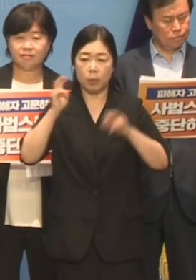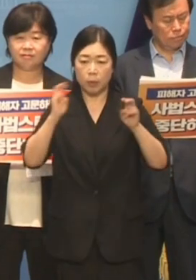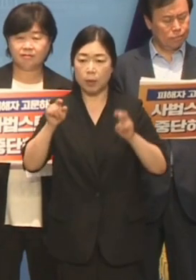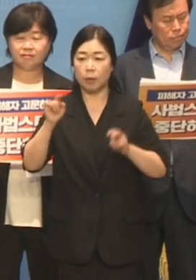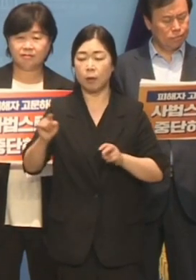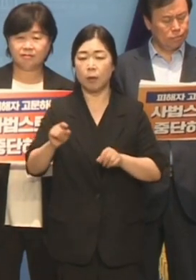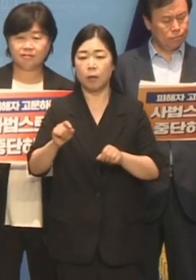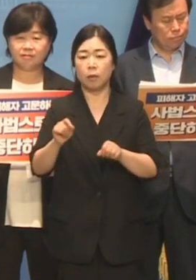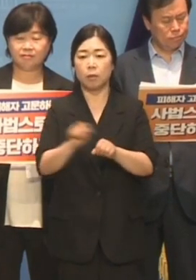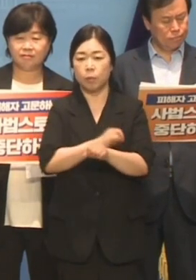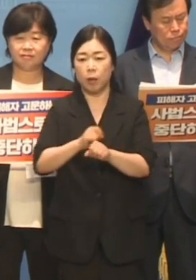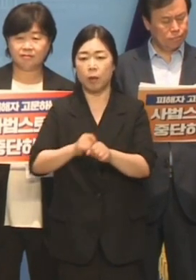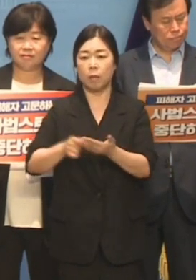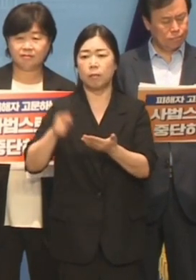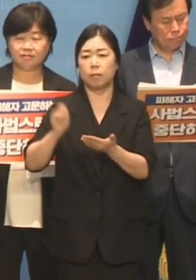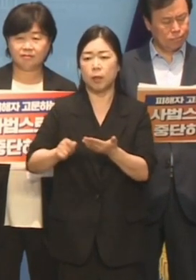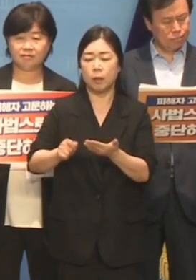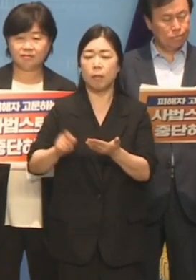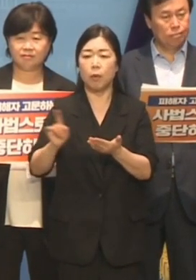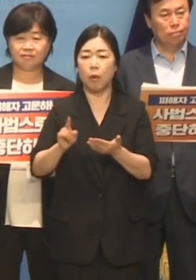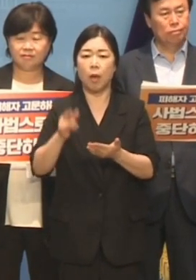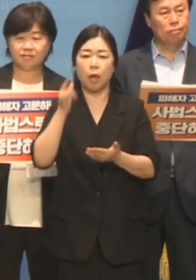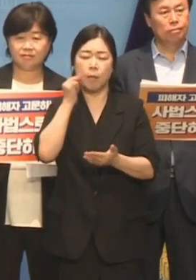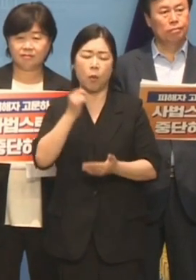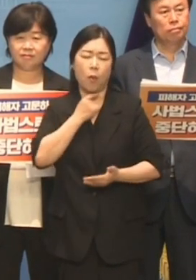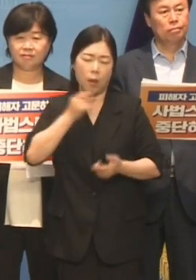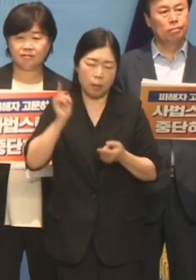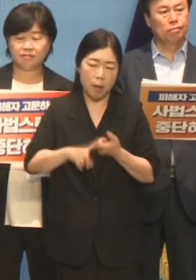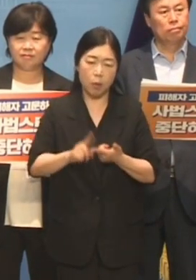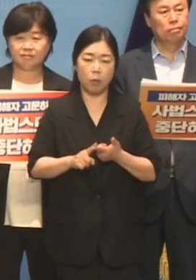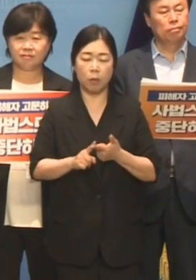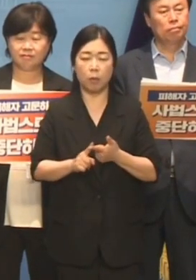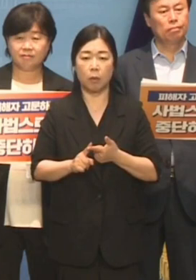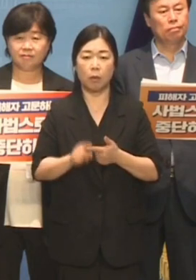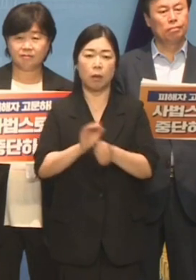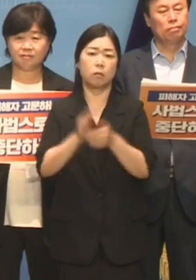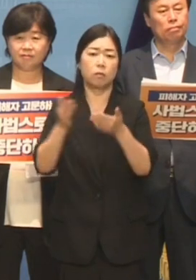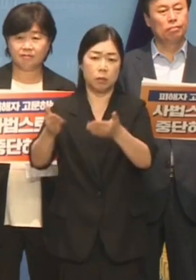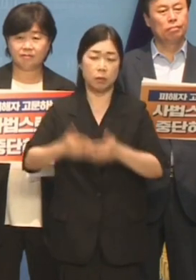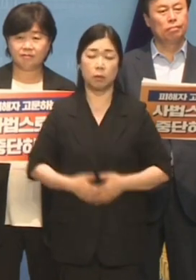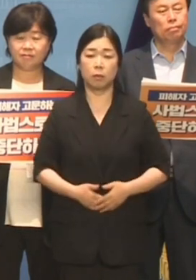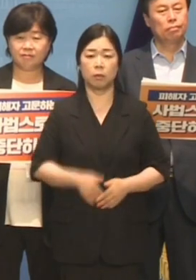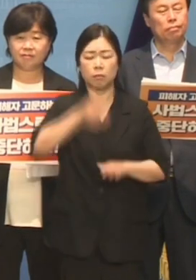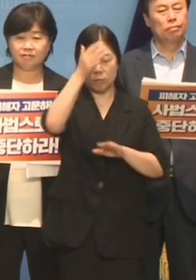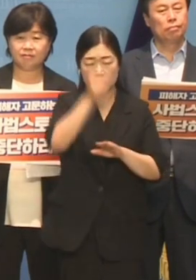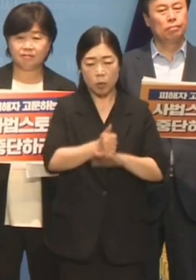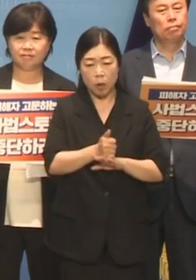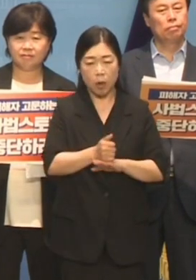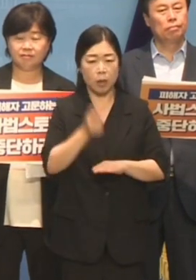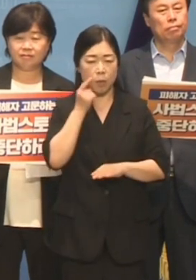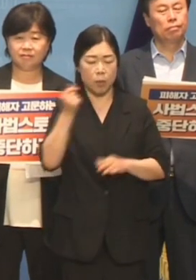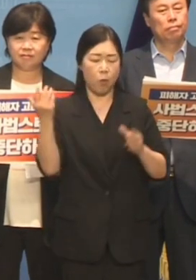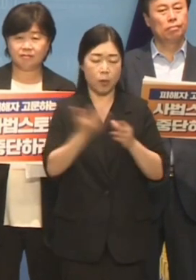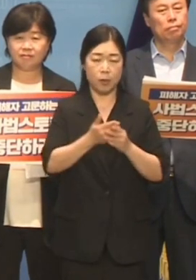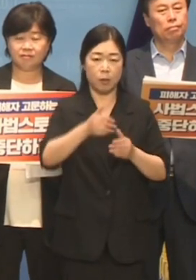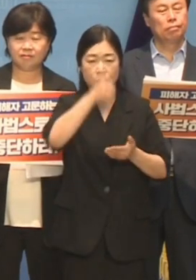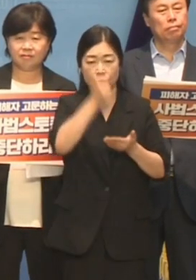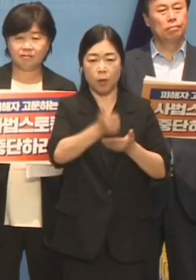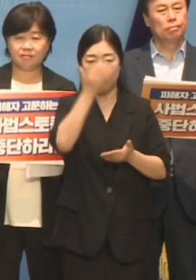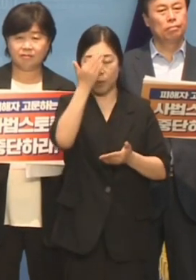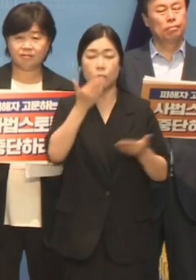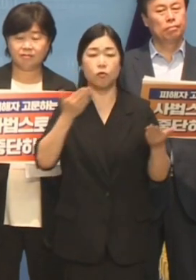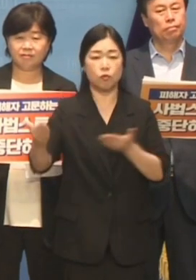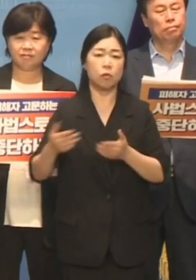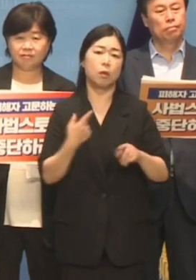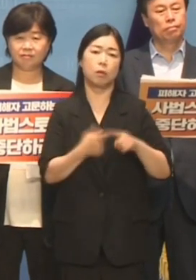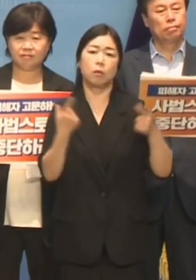중단은 일본이 가장 바라는 조치입니다. 기어이 일본에게 완벽한 면죄부를 주겠다는